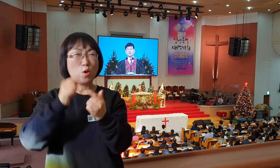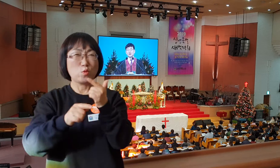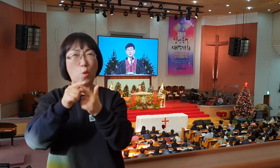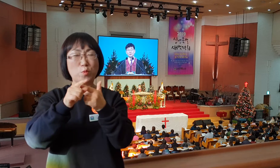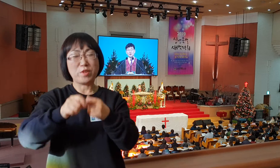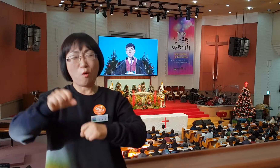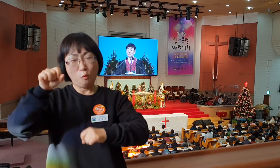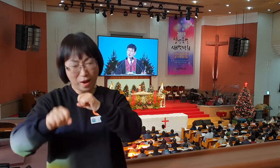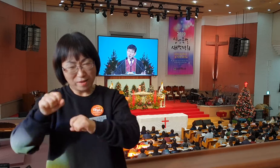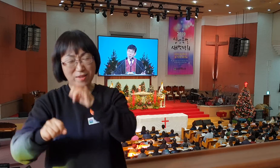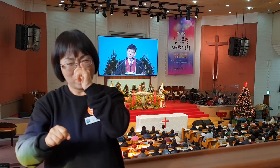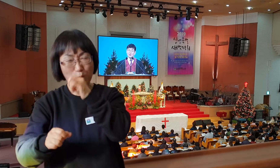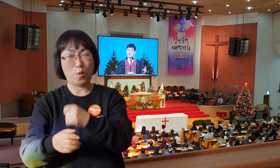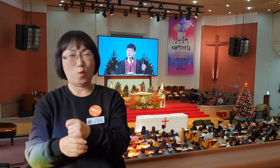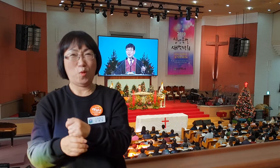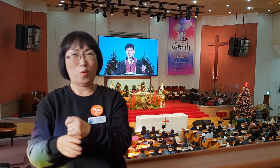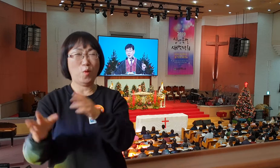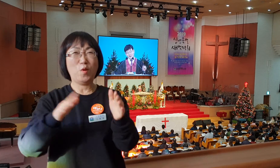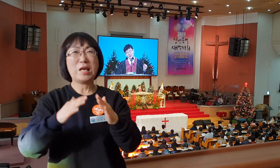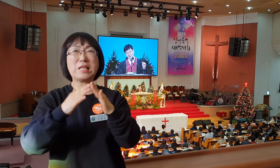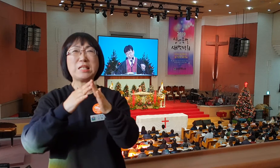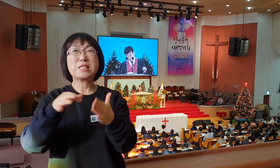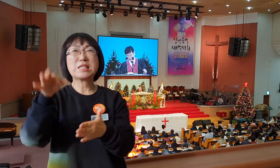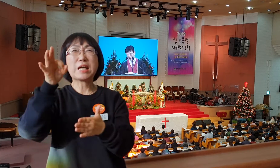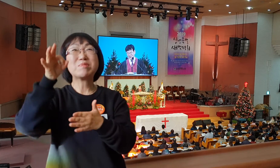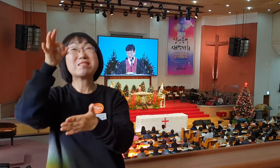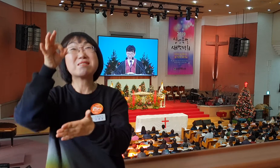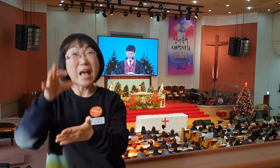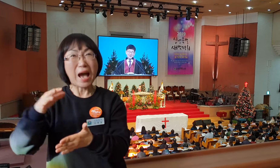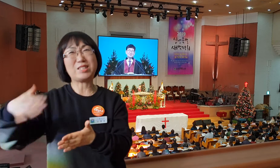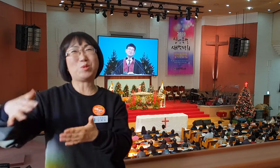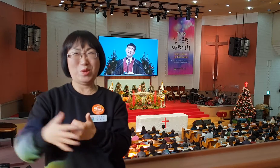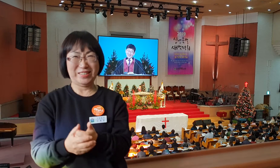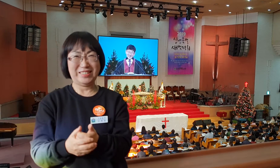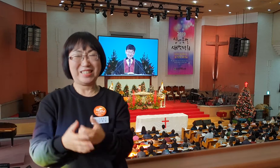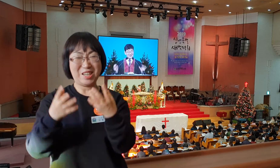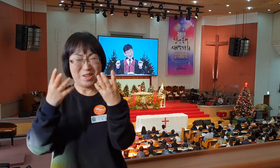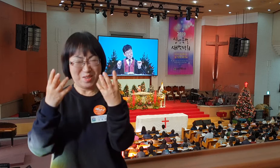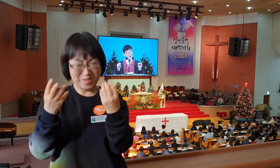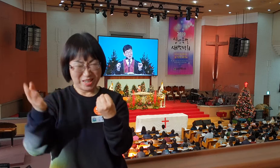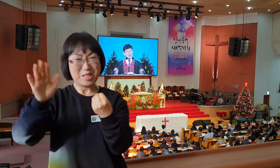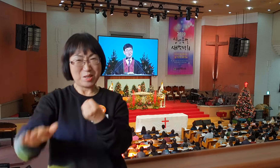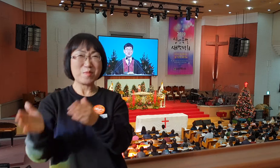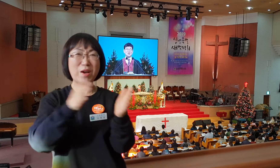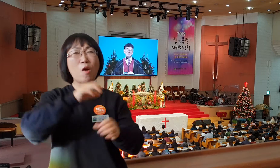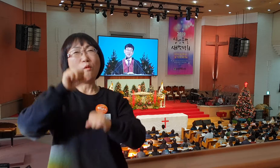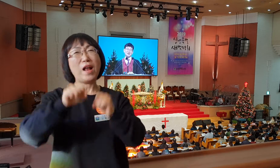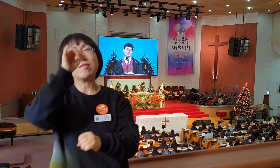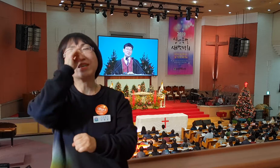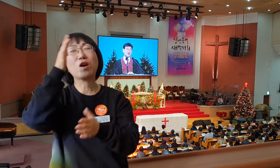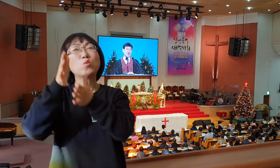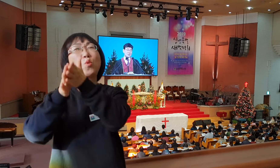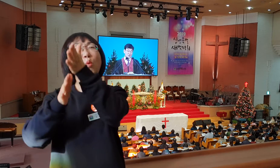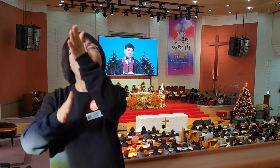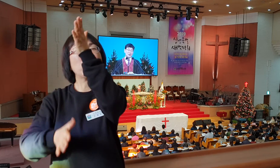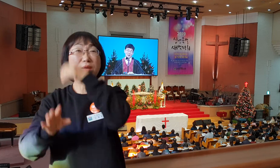활력이 있어요. 물론 집값은 굉장히 싼 도시가 맞습니다. 많은 활력이 있는 도시는 맞아요.